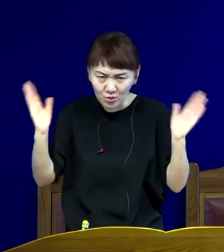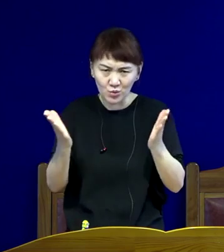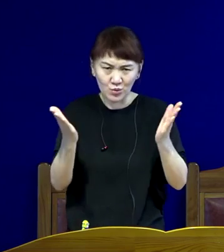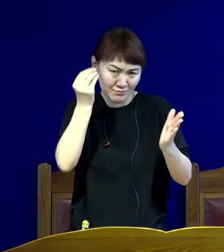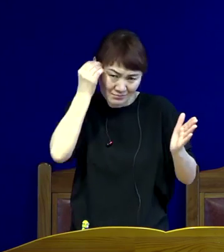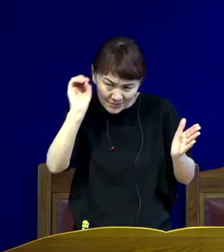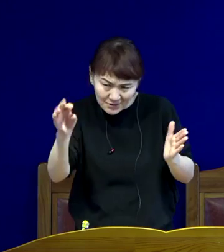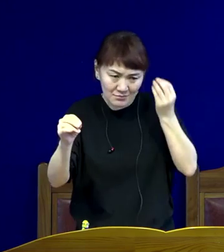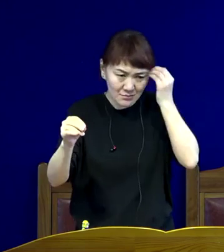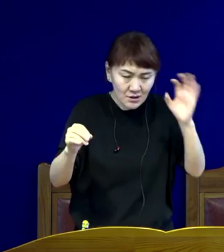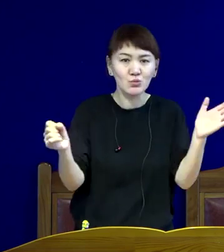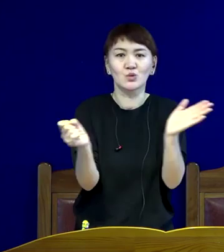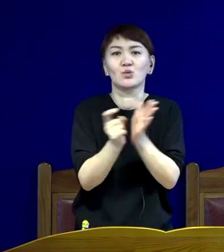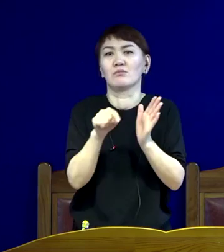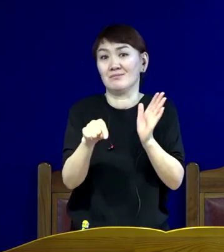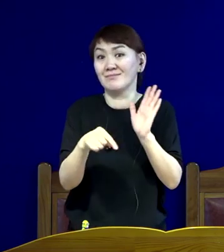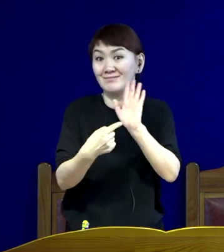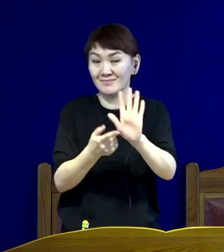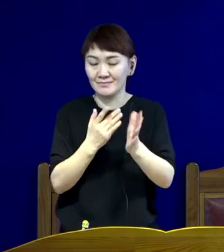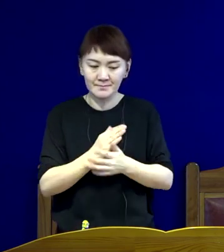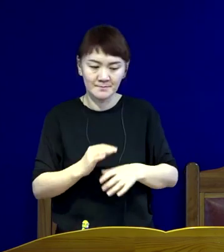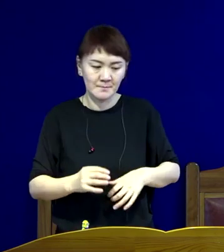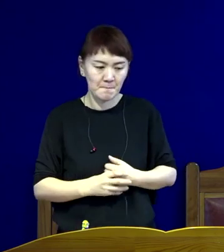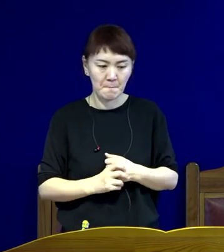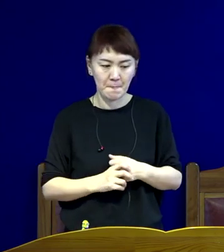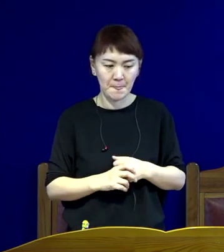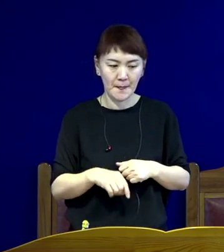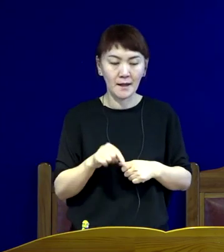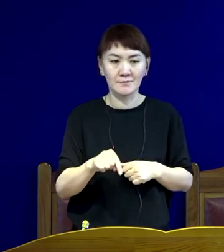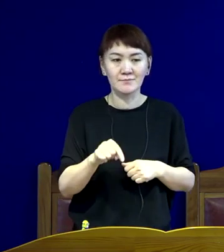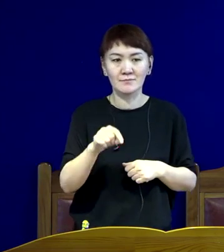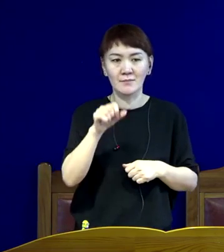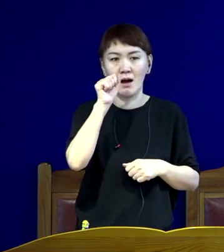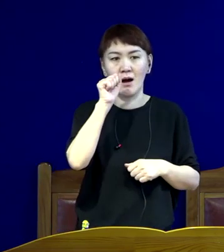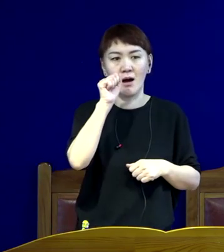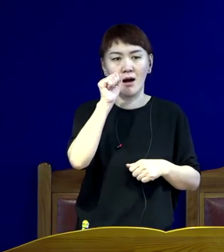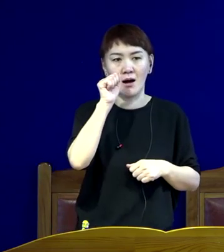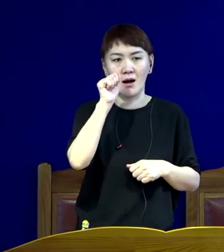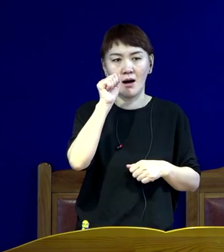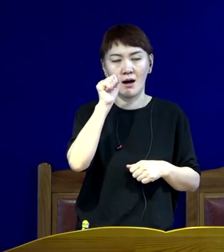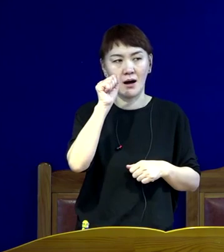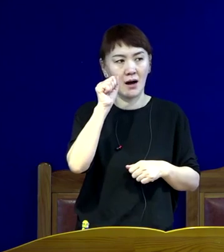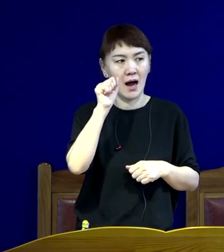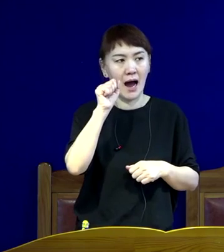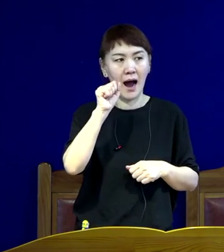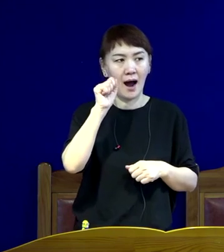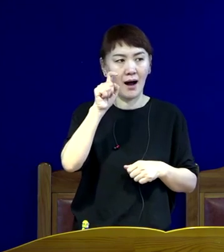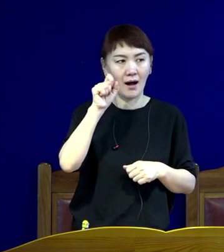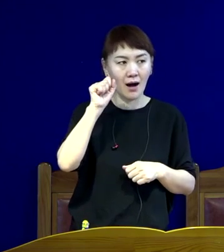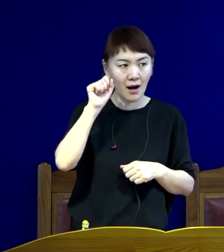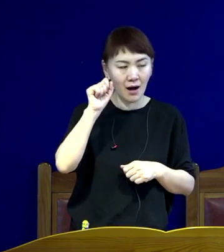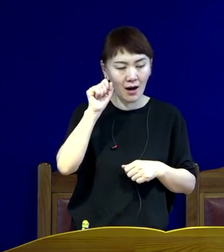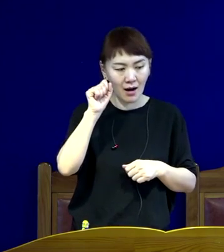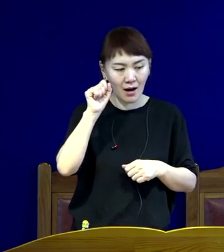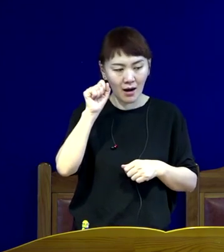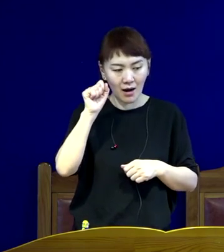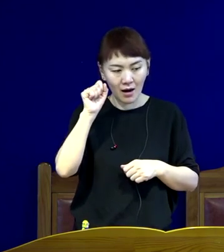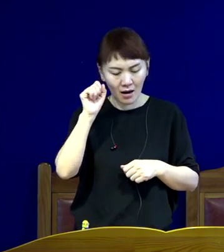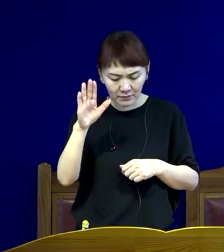чэагэ. Ахаб. За, Изебел хоёр бол маш хорон муу эхнэр хоёр. Ахаб, Изебел хоёрын хувьд бол үнэхээр хорон